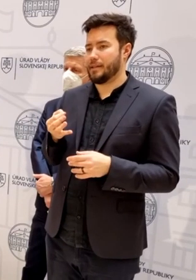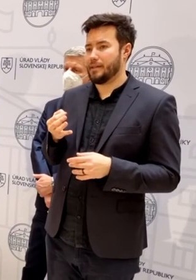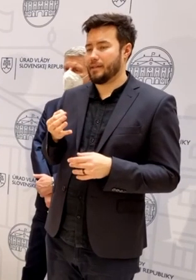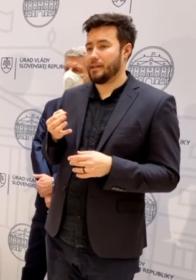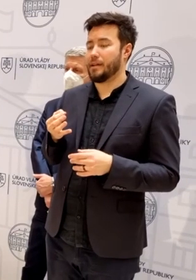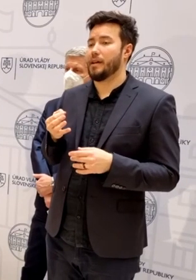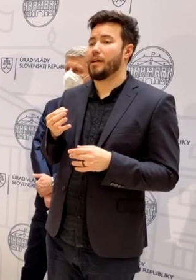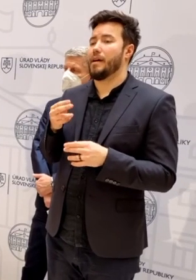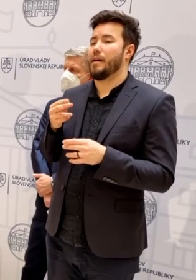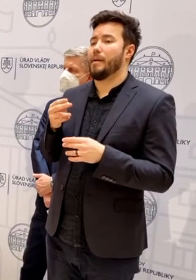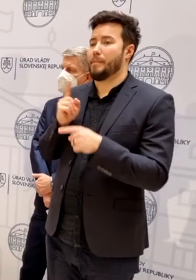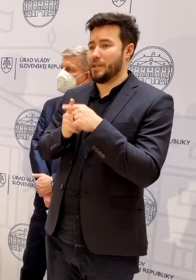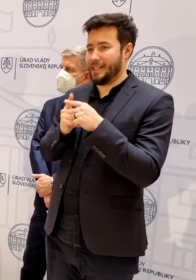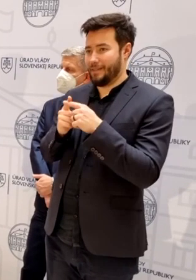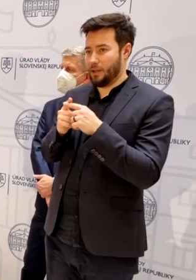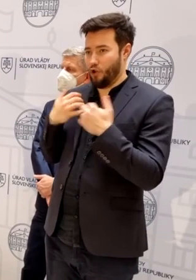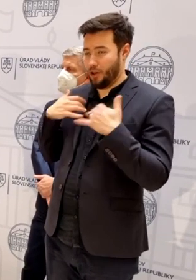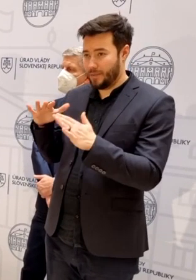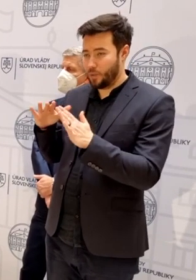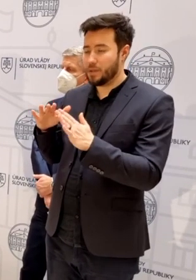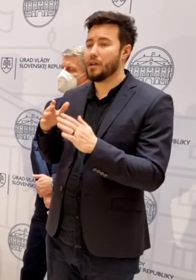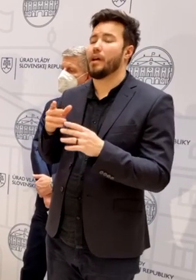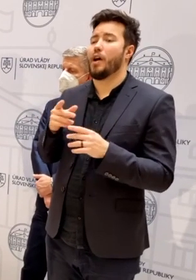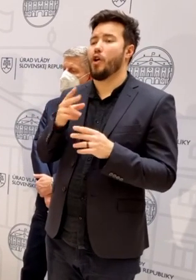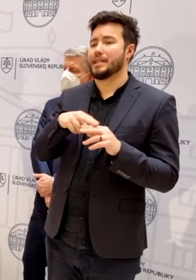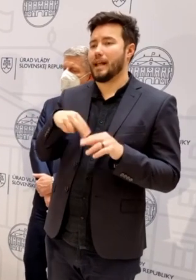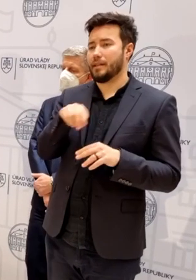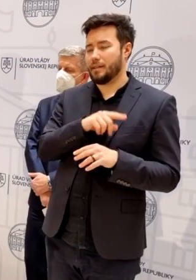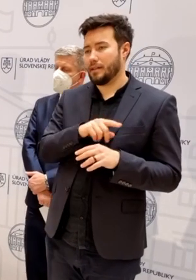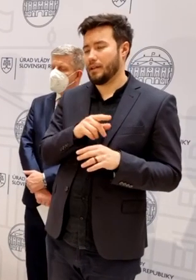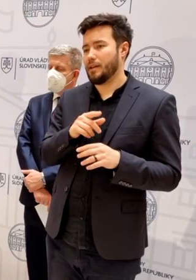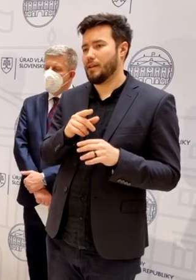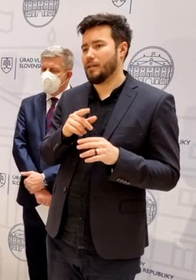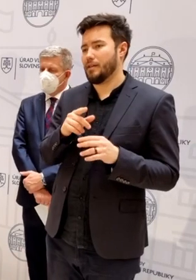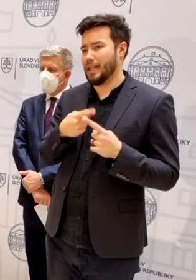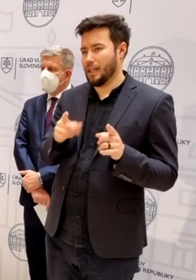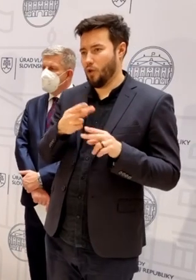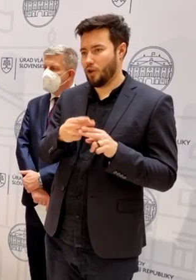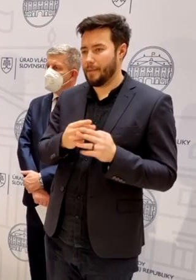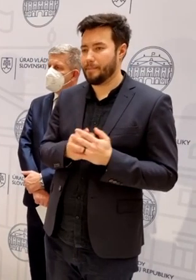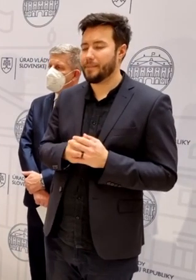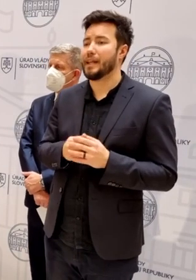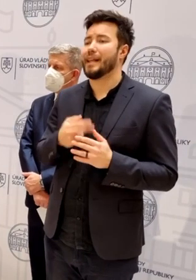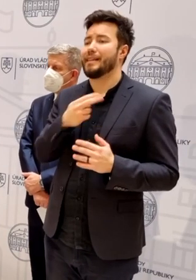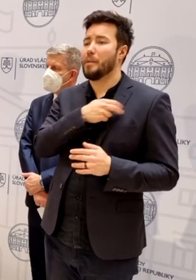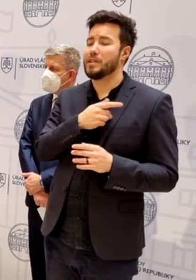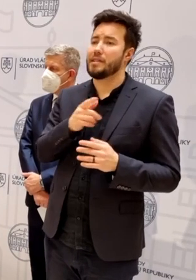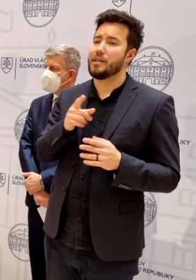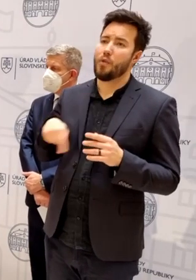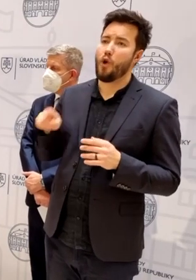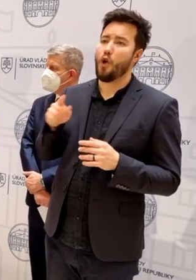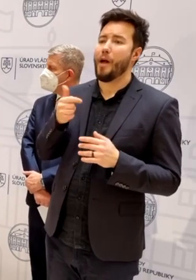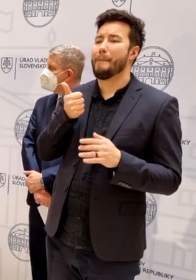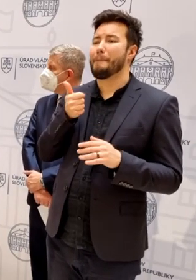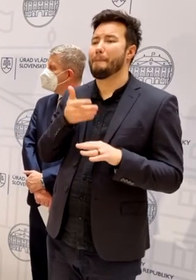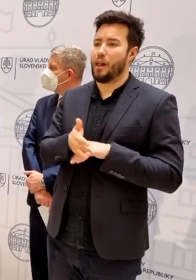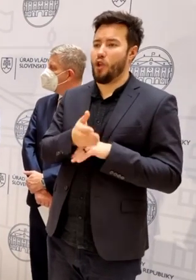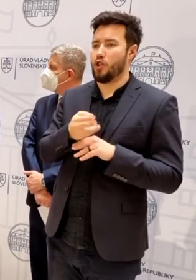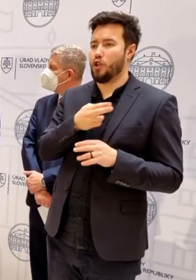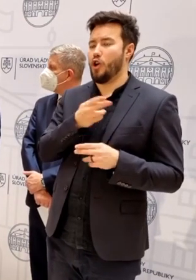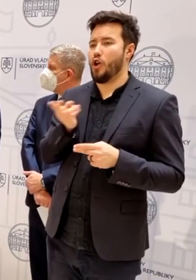celkového penza prijatých pacientov. Ročne nemocnice preliečia asi 1 000 000 hospitalizácií.